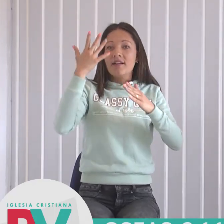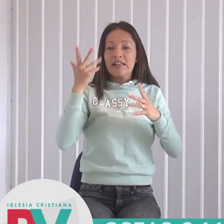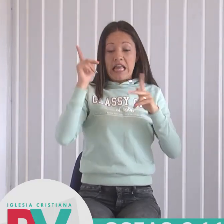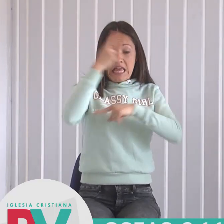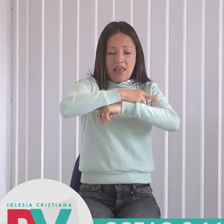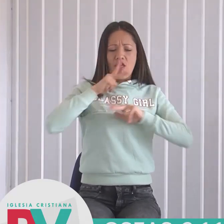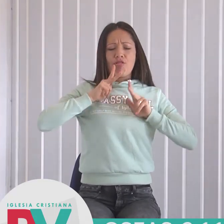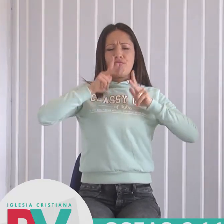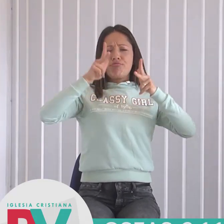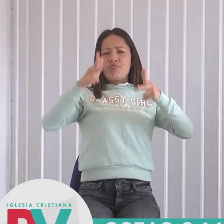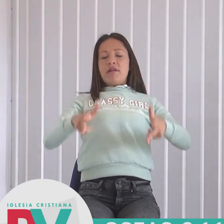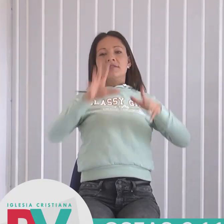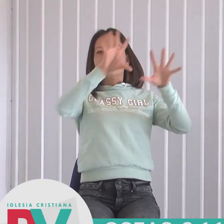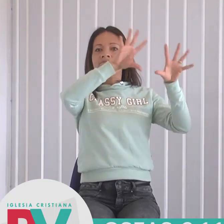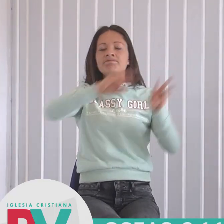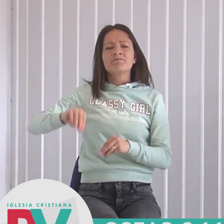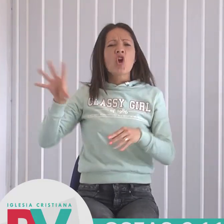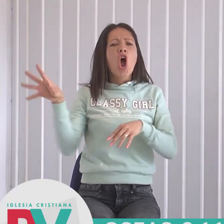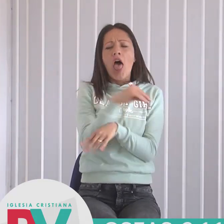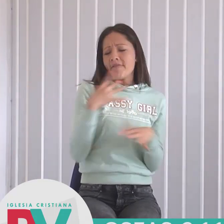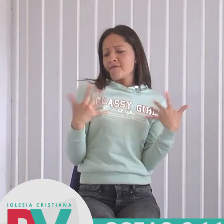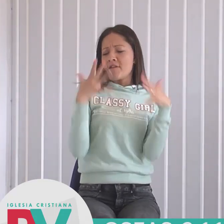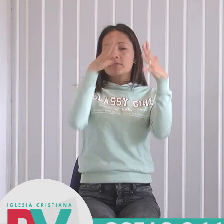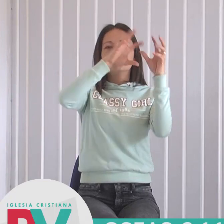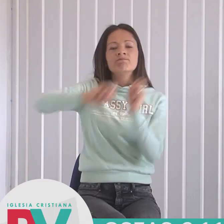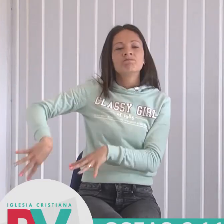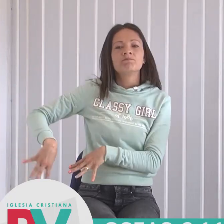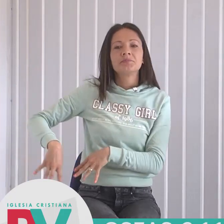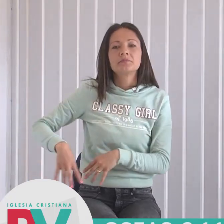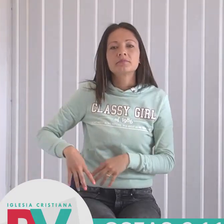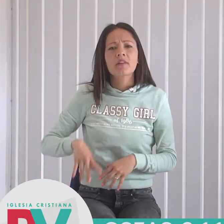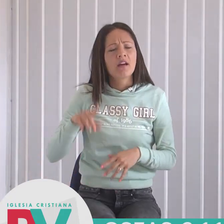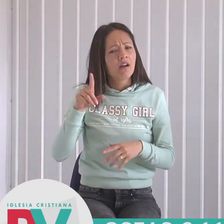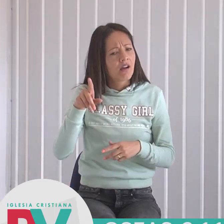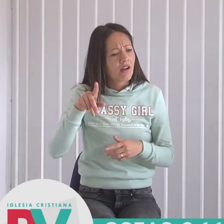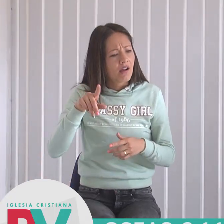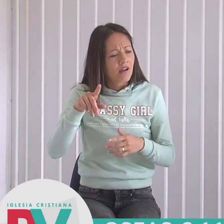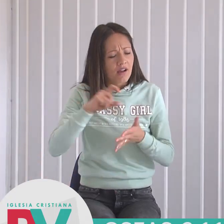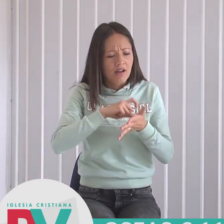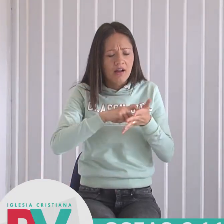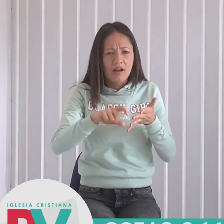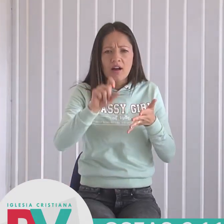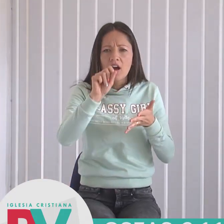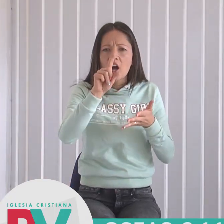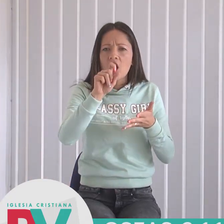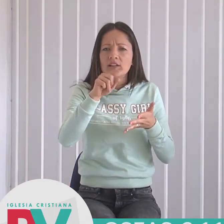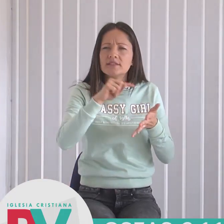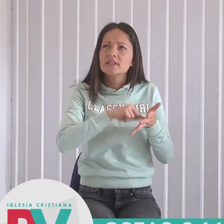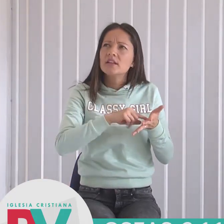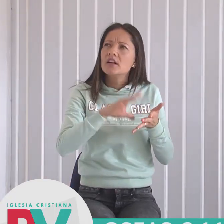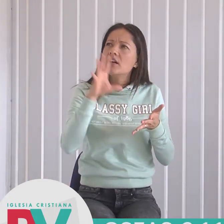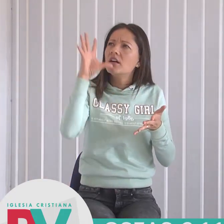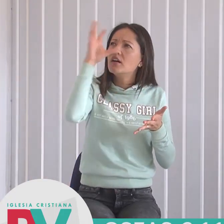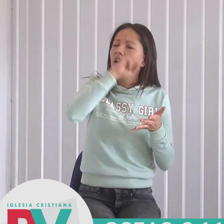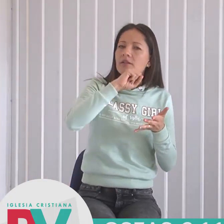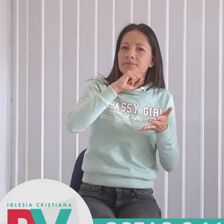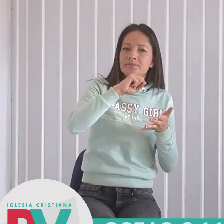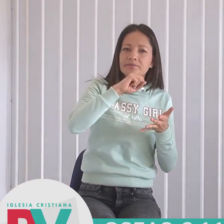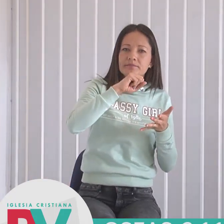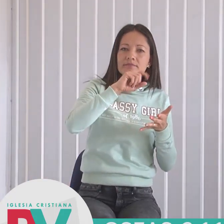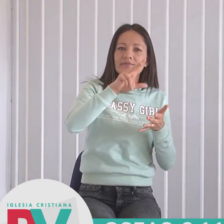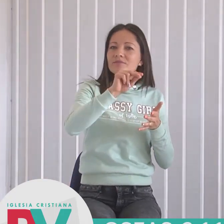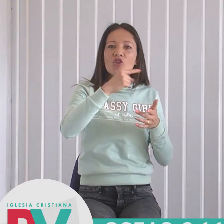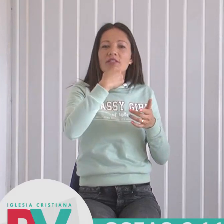de reposo y todas sus festividades. ¿Sabe qué encierra el versículo 11? No encierra el culto ni siquiera a los